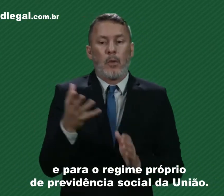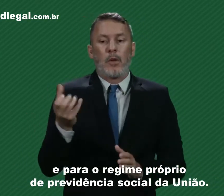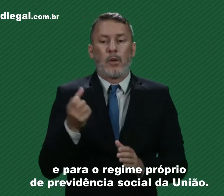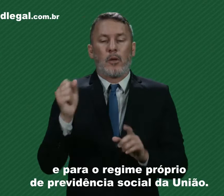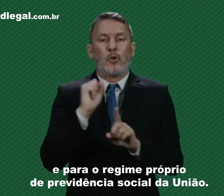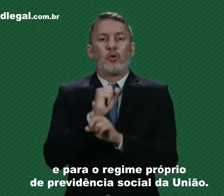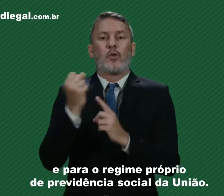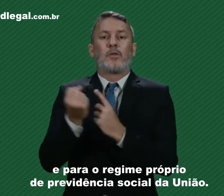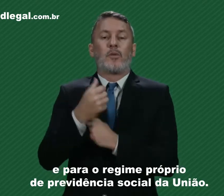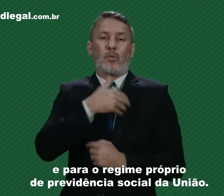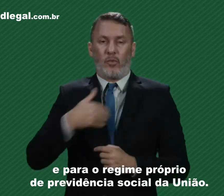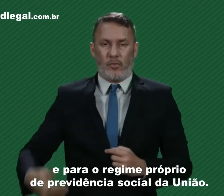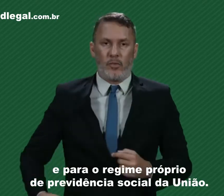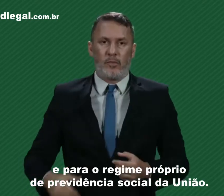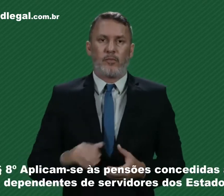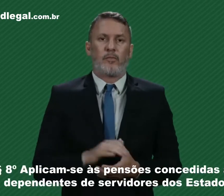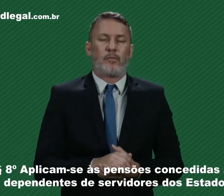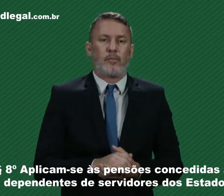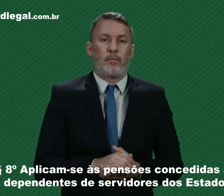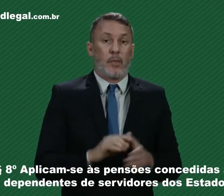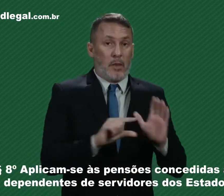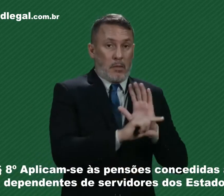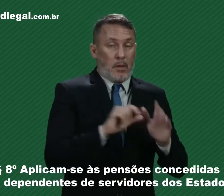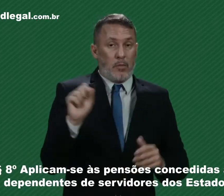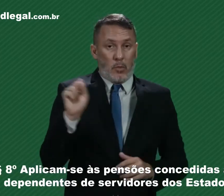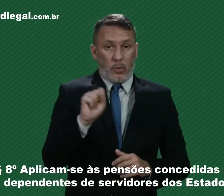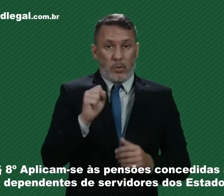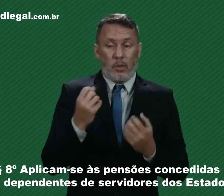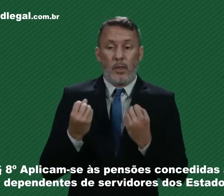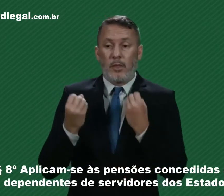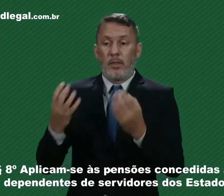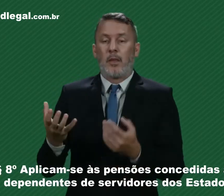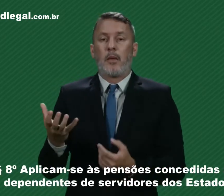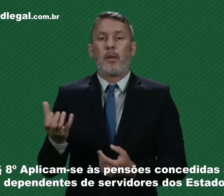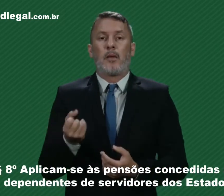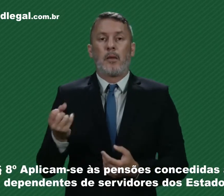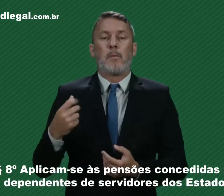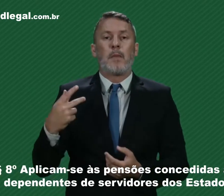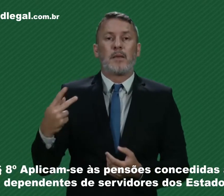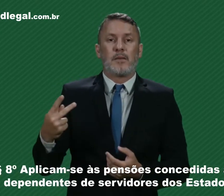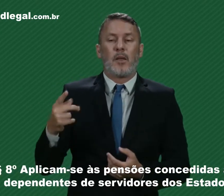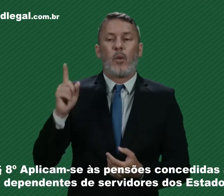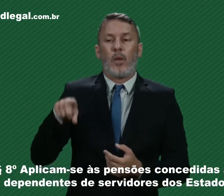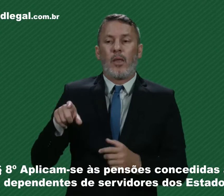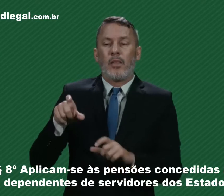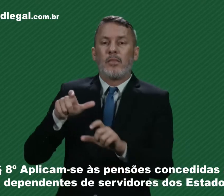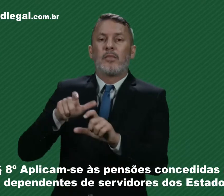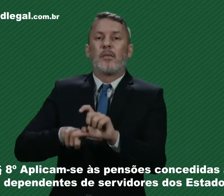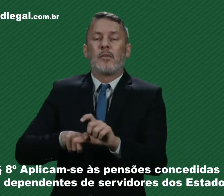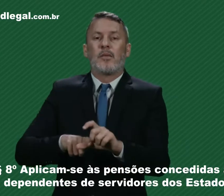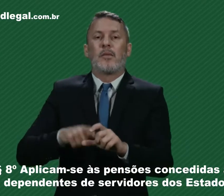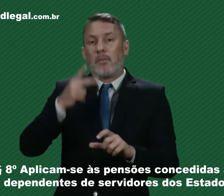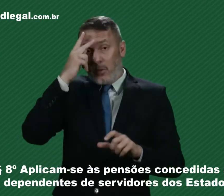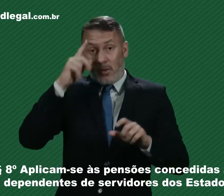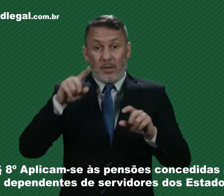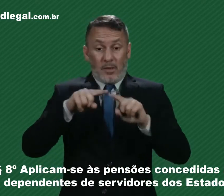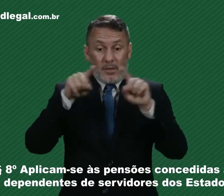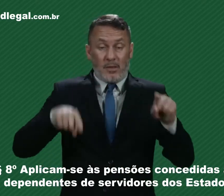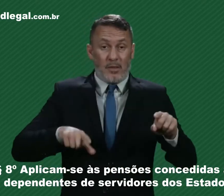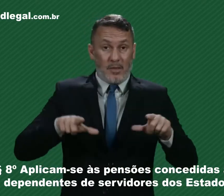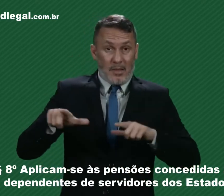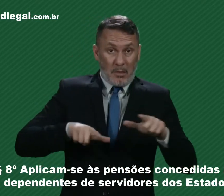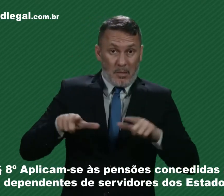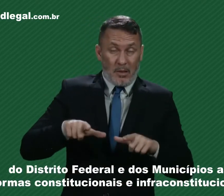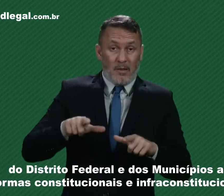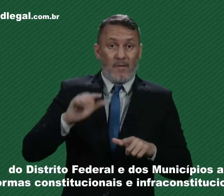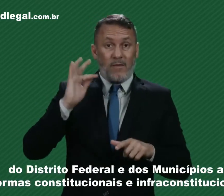de previdência social da União. Parágrafo 8º. Aplicam-se às pensões concedidas aos dependentes de servidores